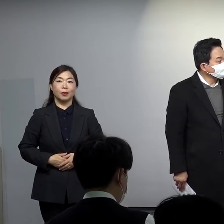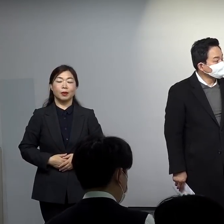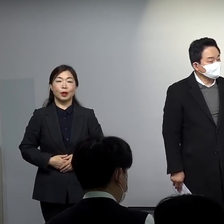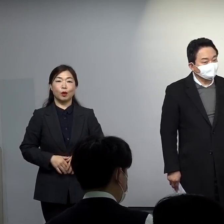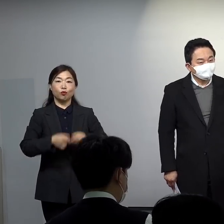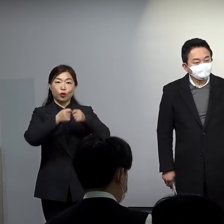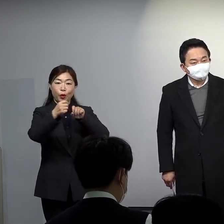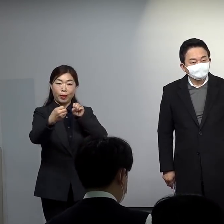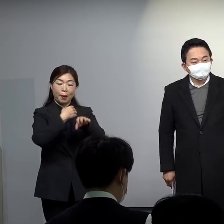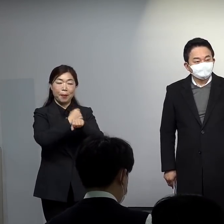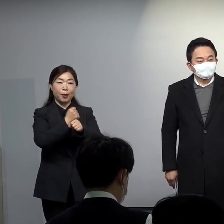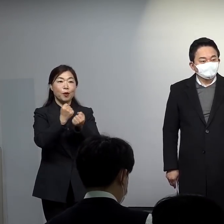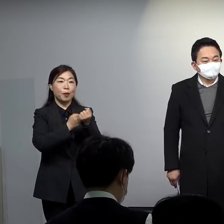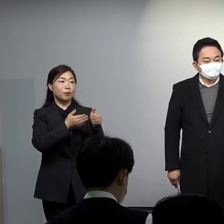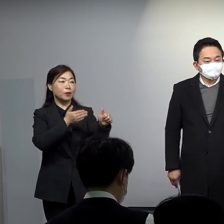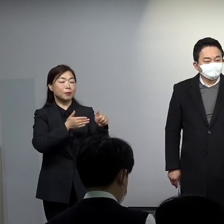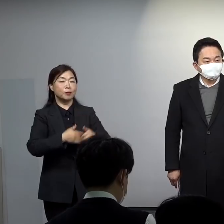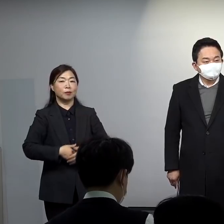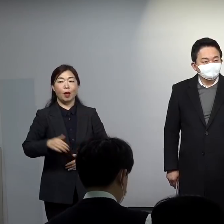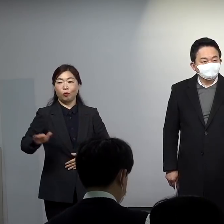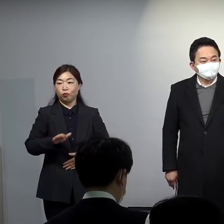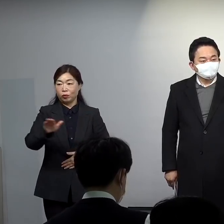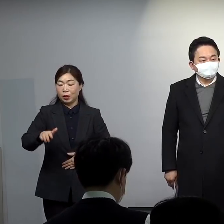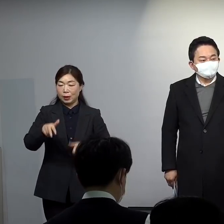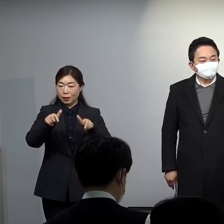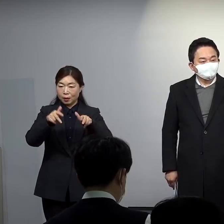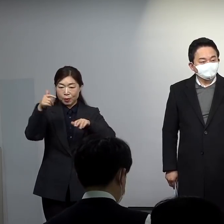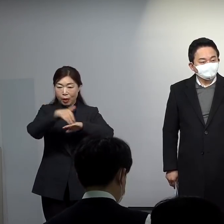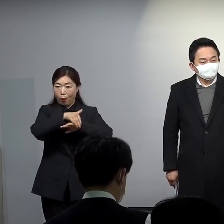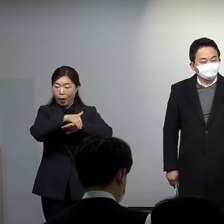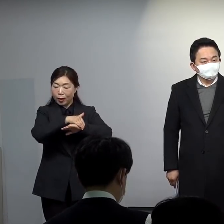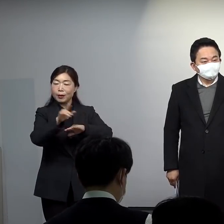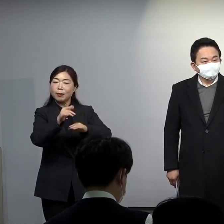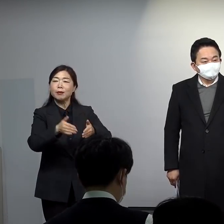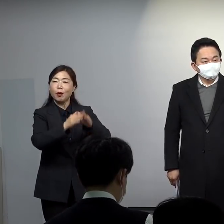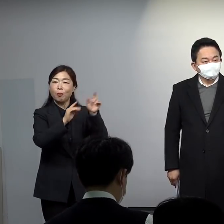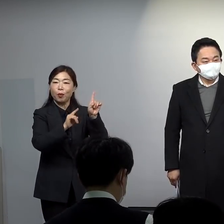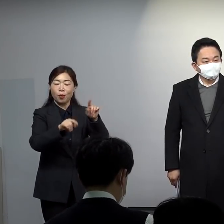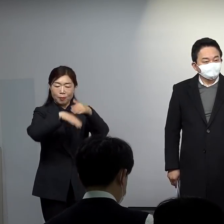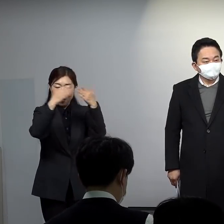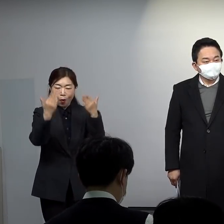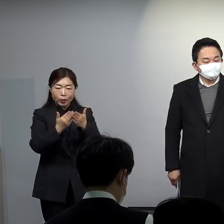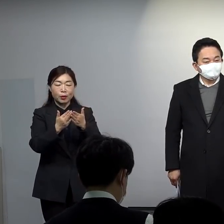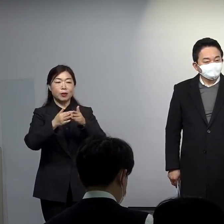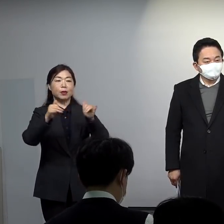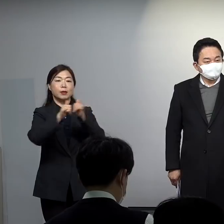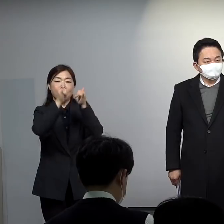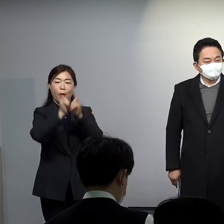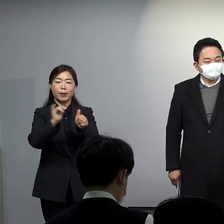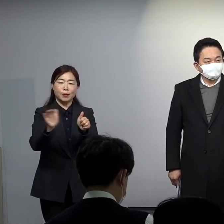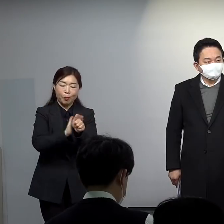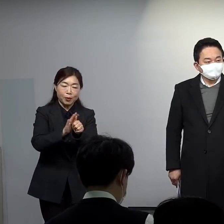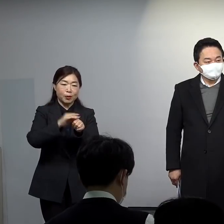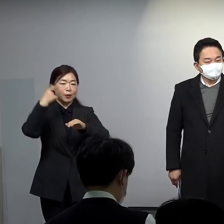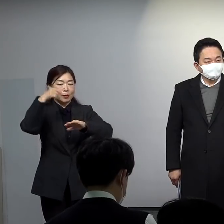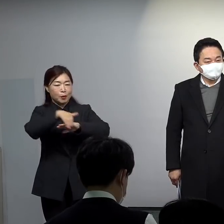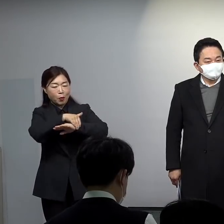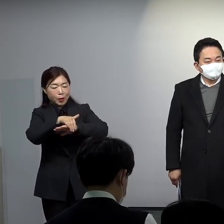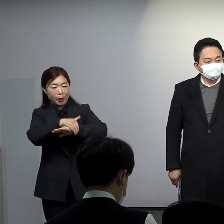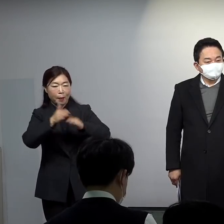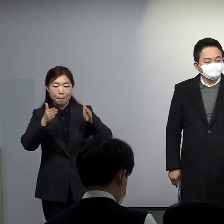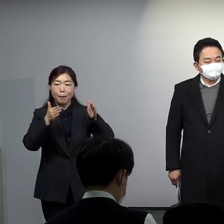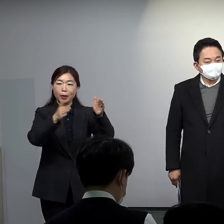안 되시면 하시죠. 예, 저희가 가지고 있는 그 사회 서비스의 모든 정책 방향성은